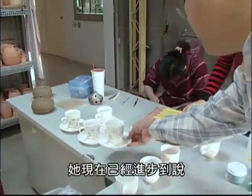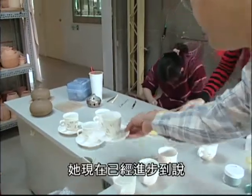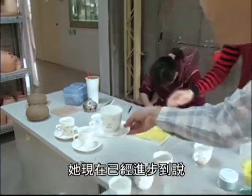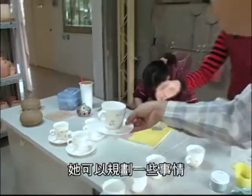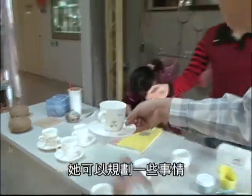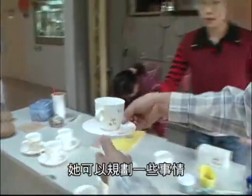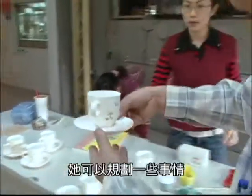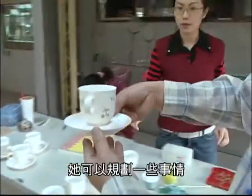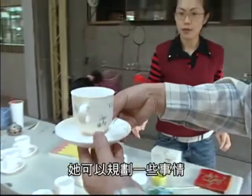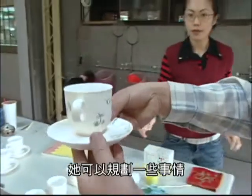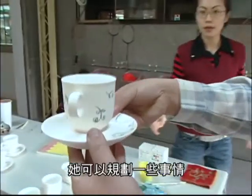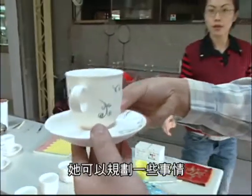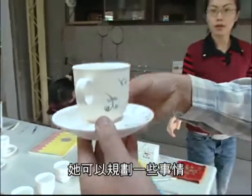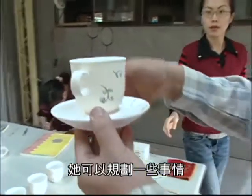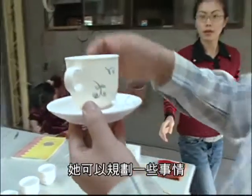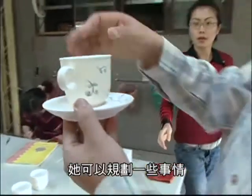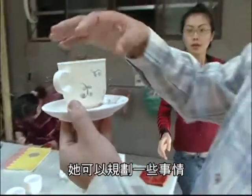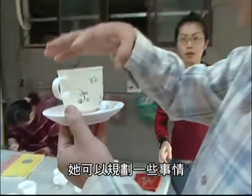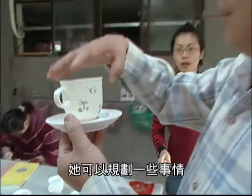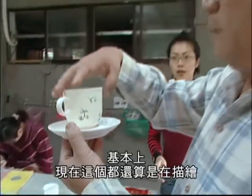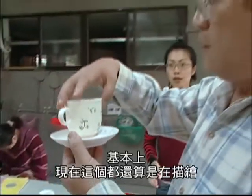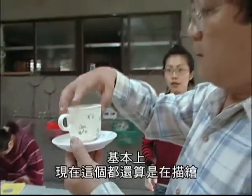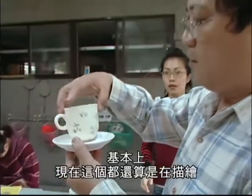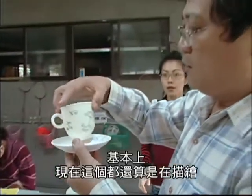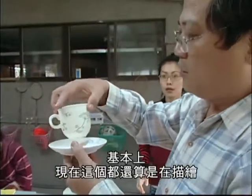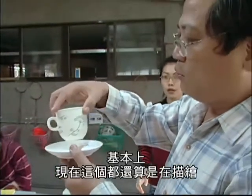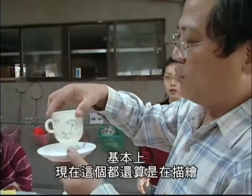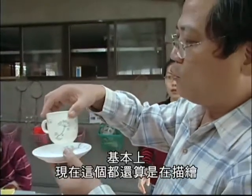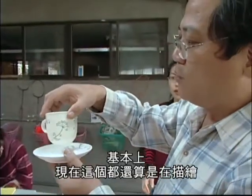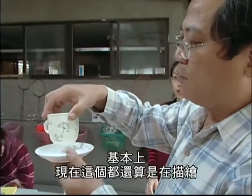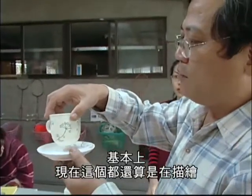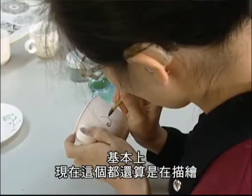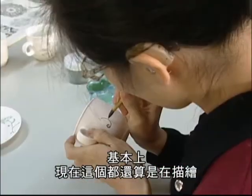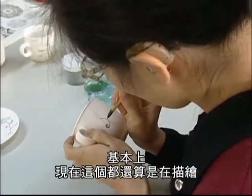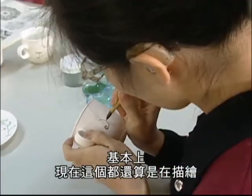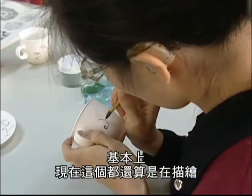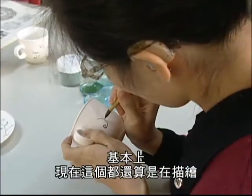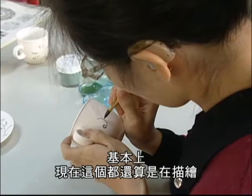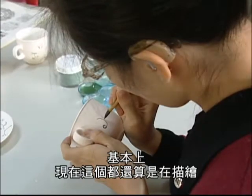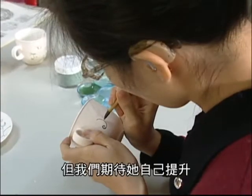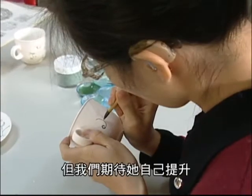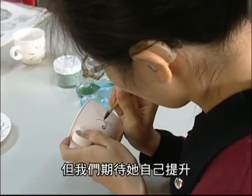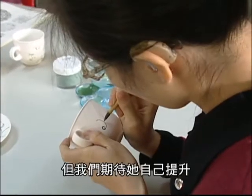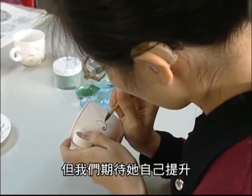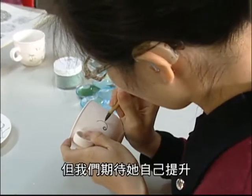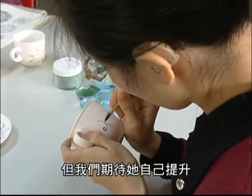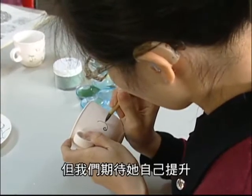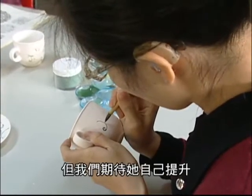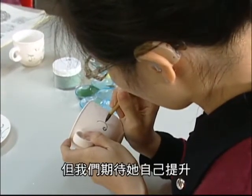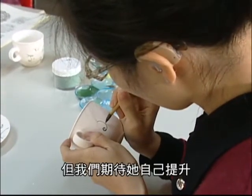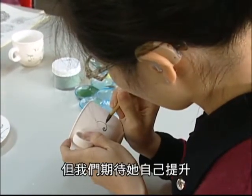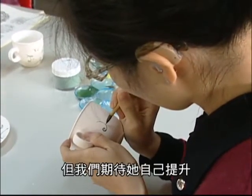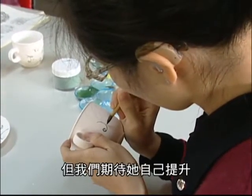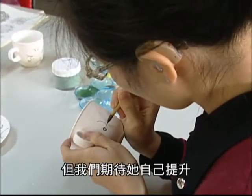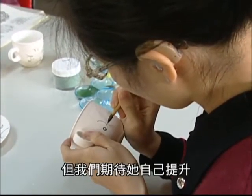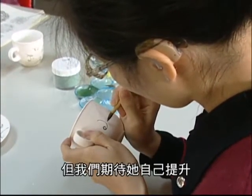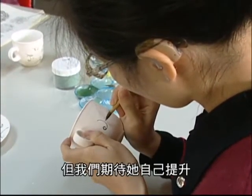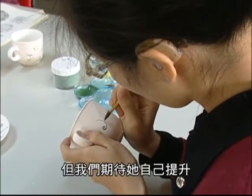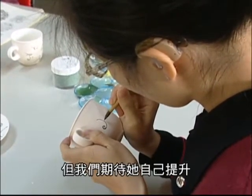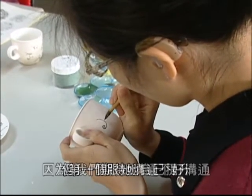可以规划一些事情，基本上现在这个都还算是在描绘的，但我们期待他自己提升呢、啊。 因为第一个